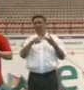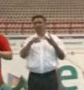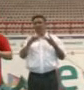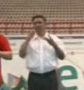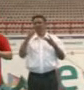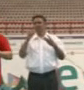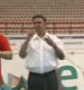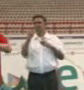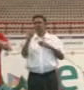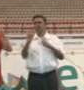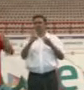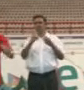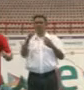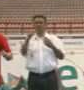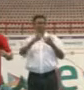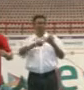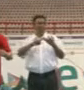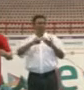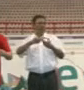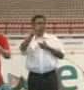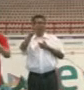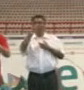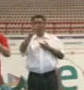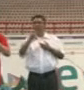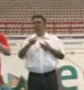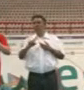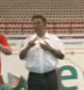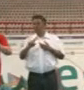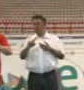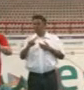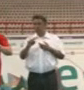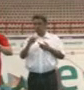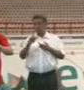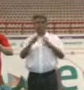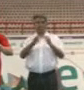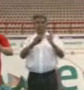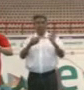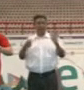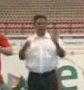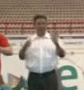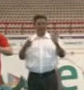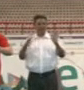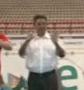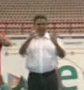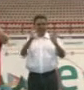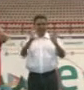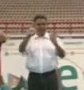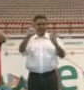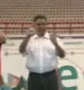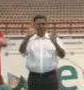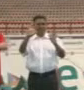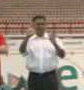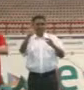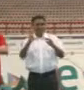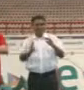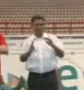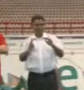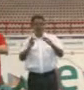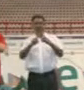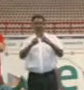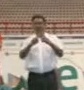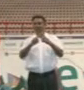Castanha. E outras frutas. Olha, as frutas da América do